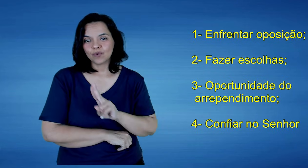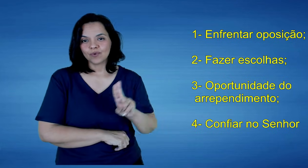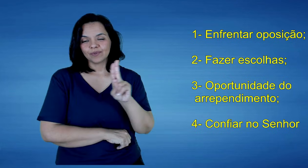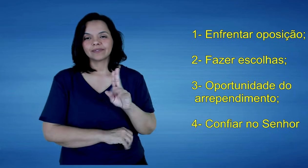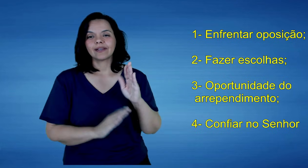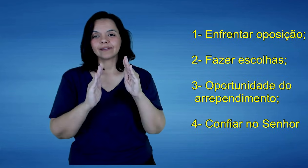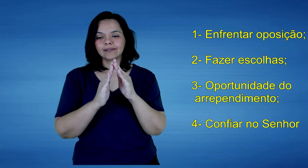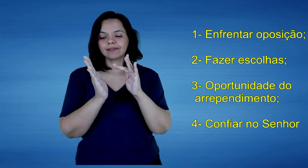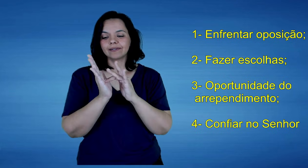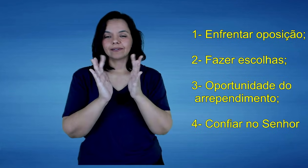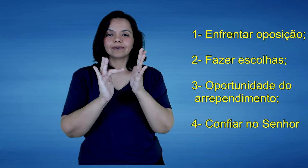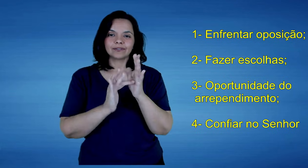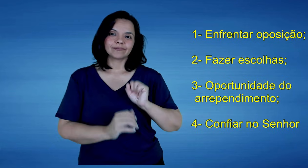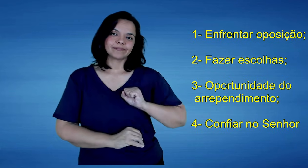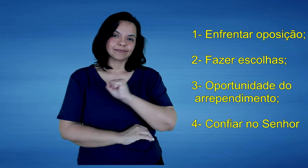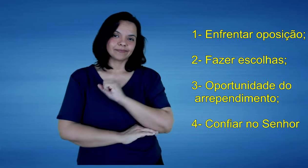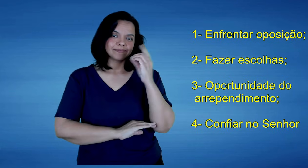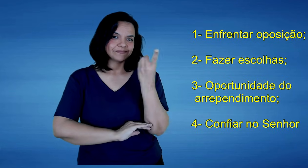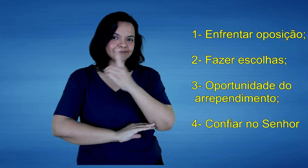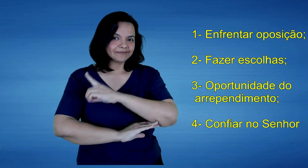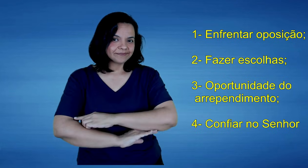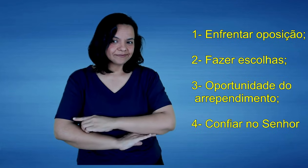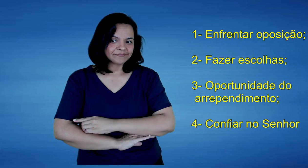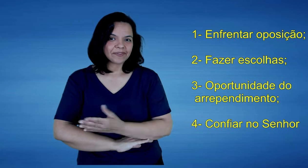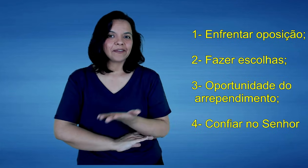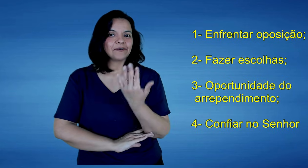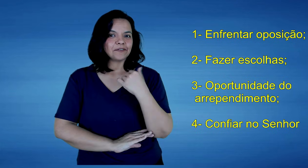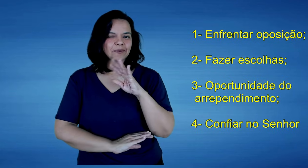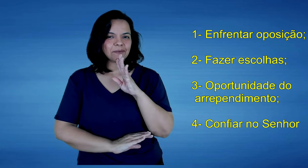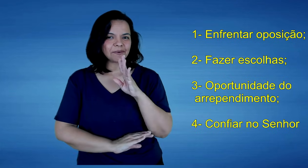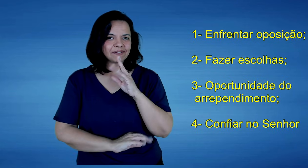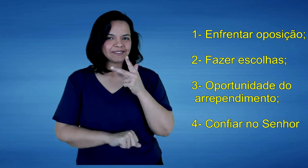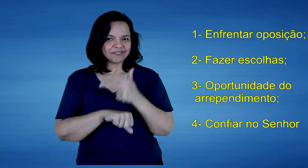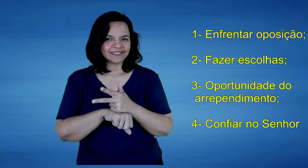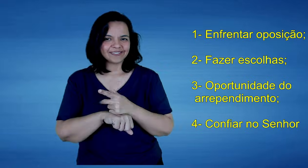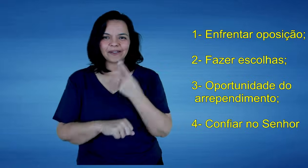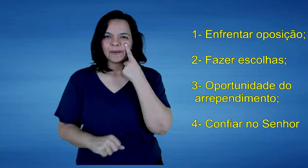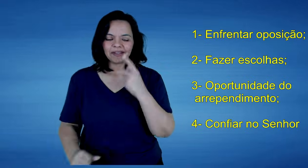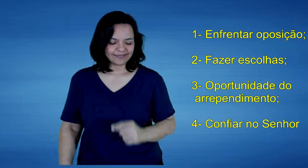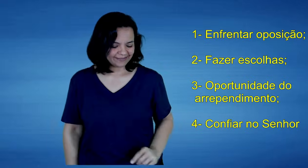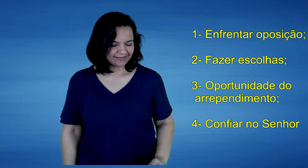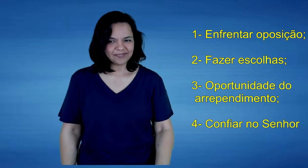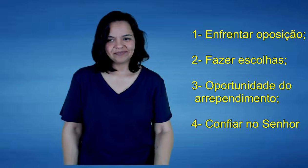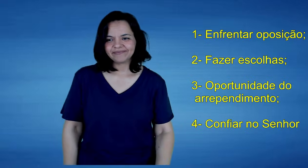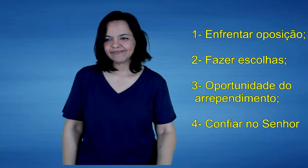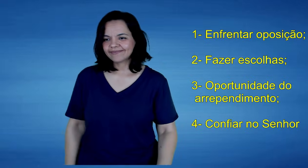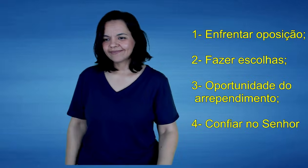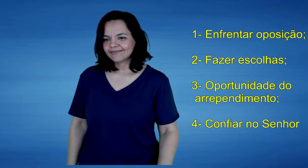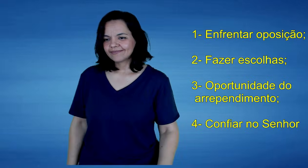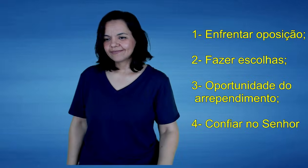E nós, membros, também usamos. Nós, membros da Igreja de Jesus Cristo dos Santos Últimos Dias. Vamos conhecer um vídeo que fala sobre